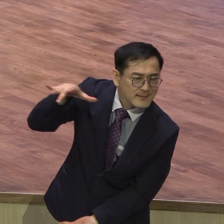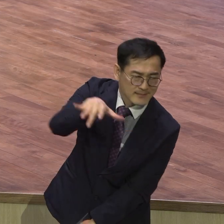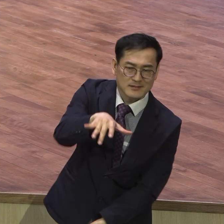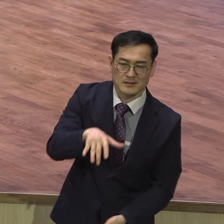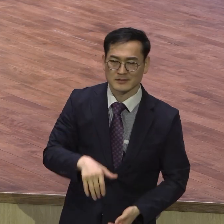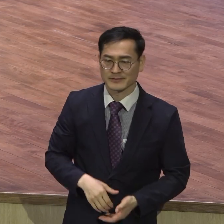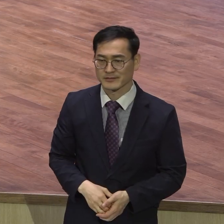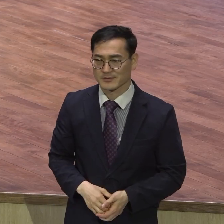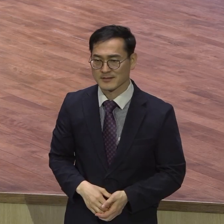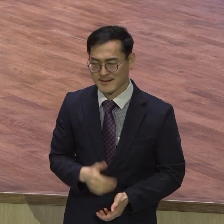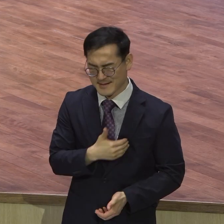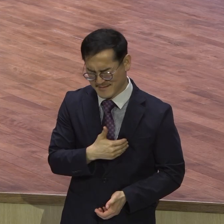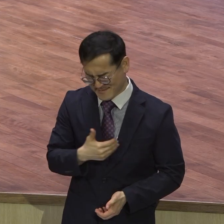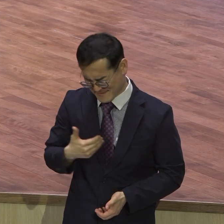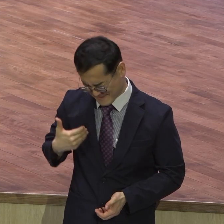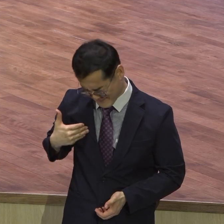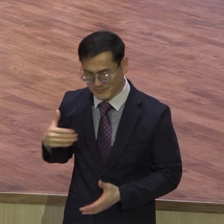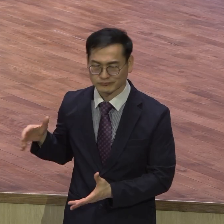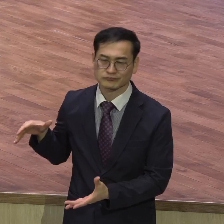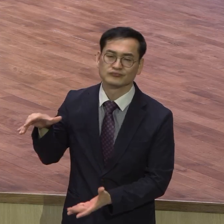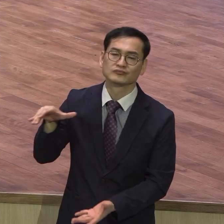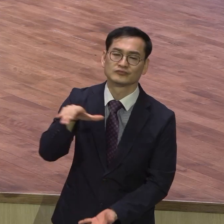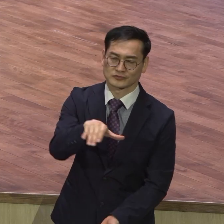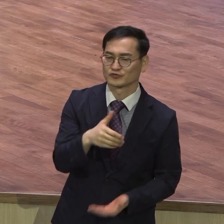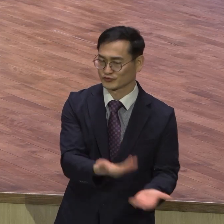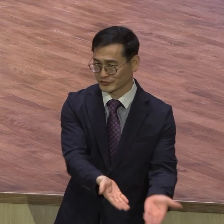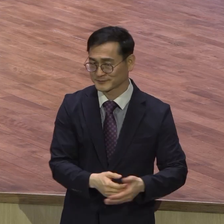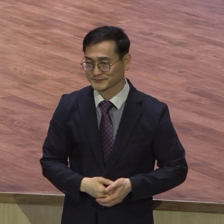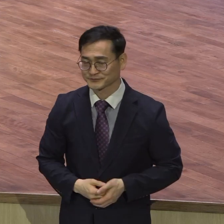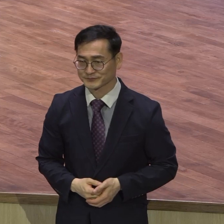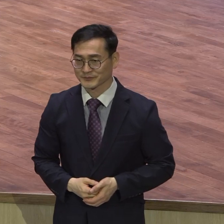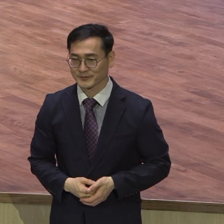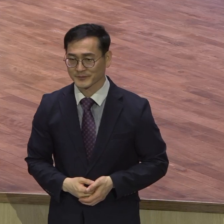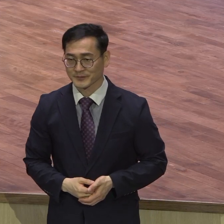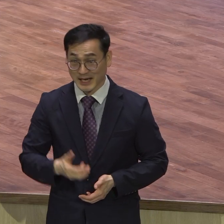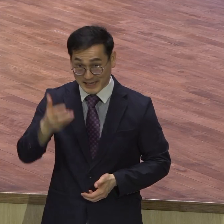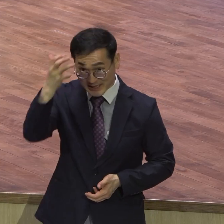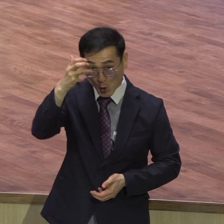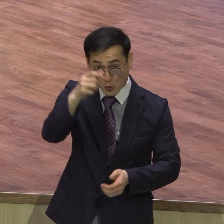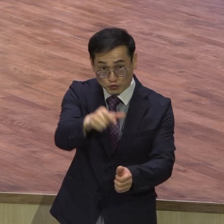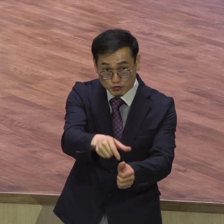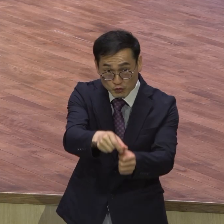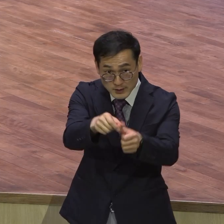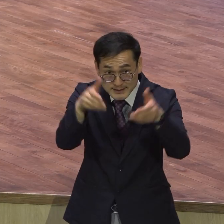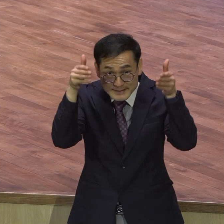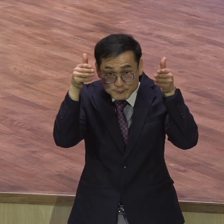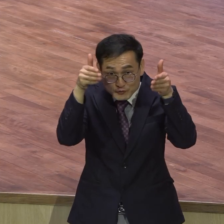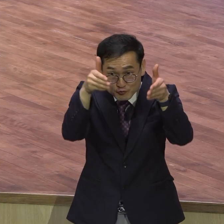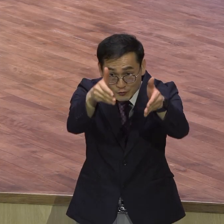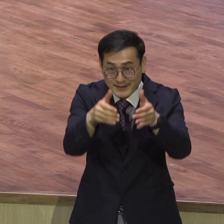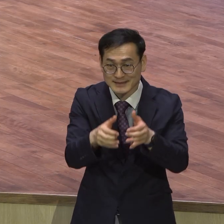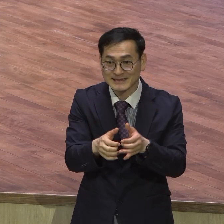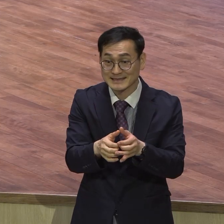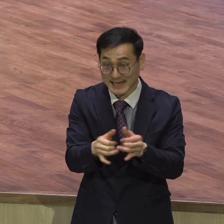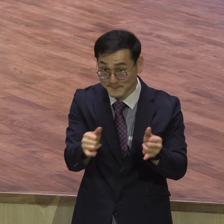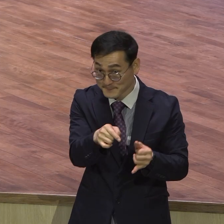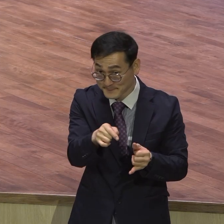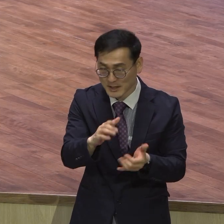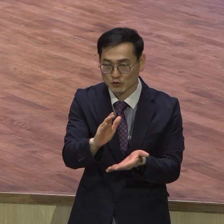이게 뭐예요 영혼 구원에 포커스 맞추고 사는 사람을 구별된